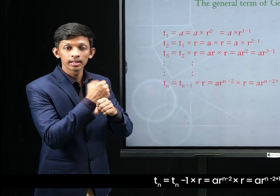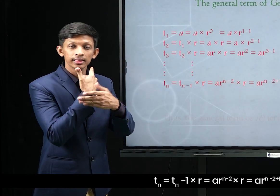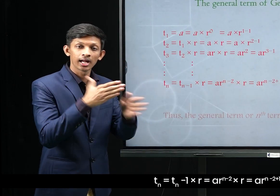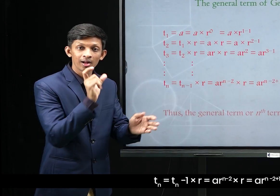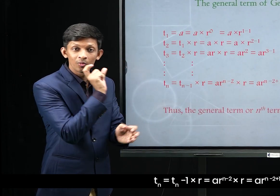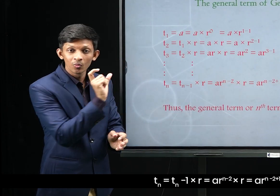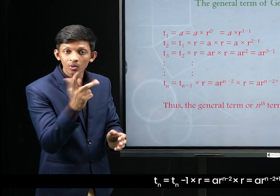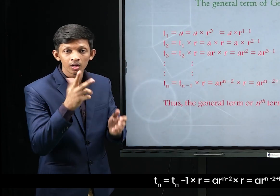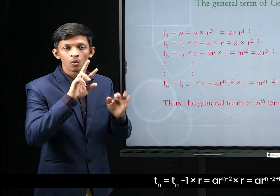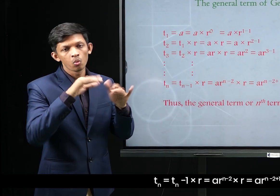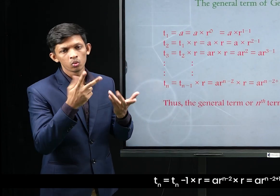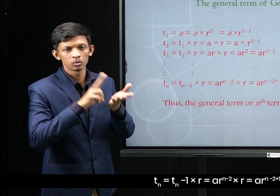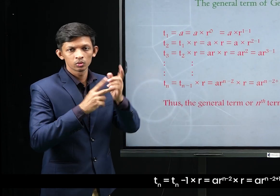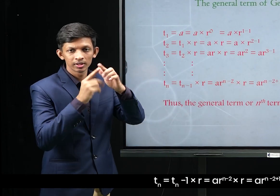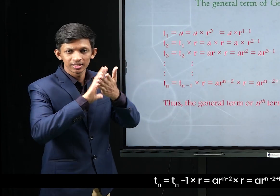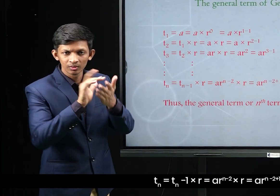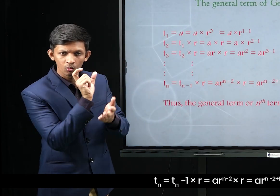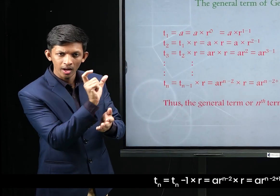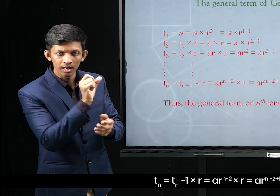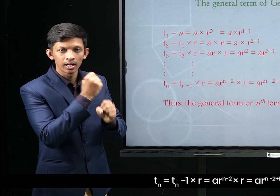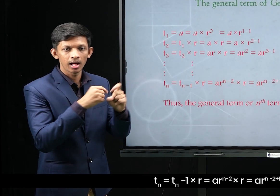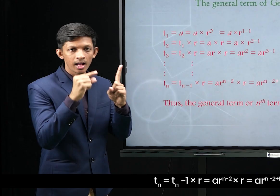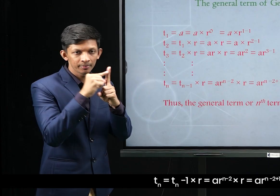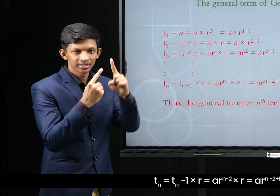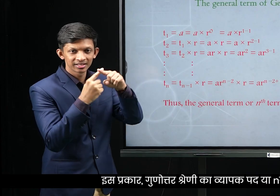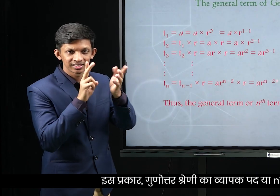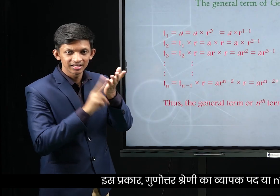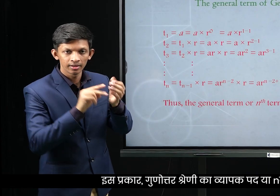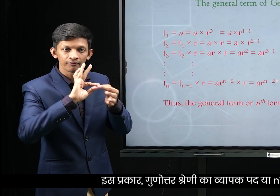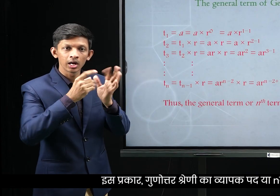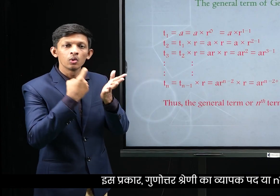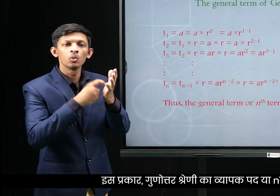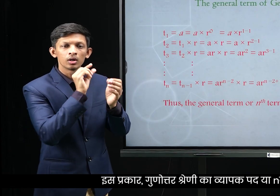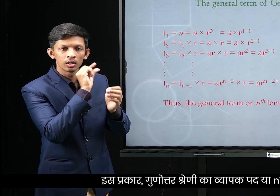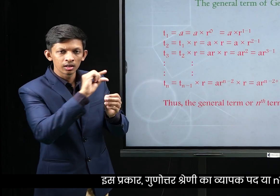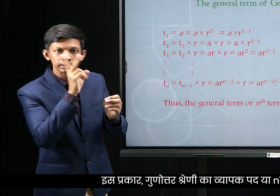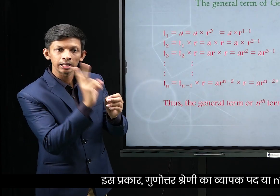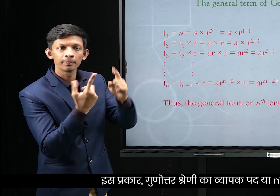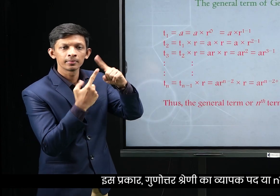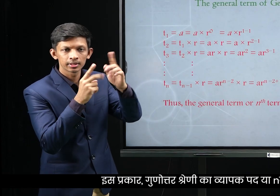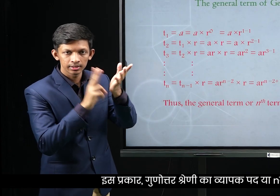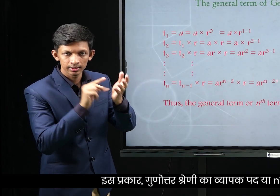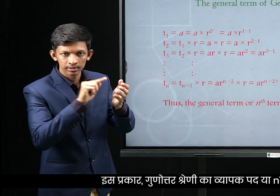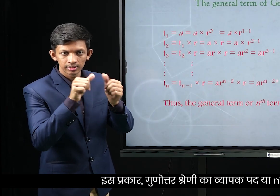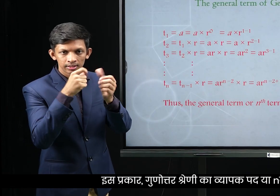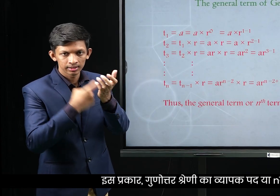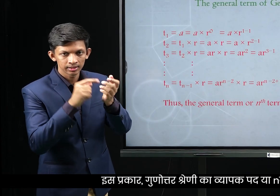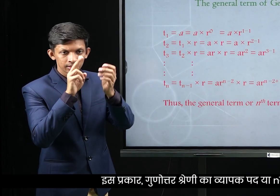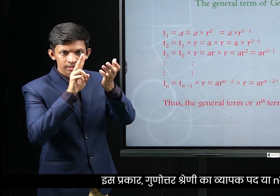an 2 times r equals an minus equals an 1। इस प्रकार गुणोत्तर श्रेणी का व्यापक पद या nवां